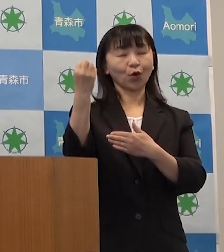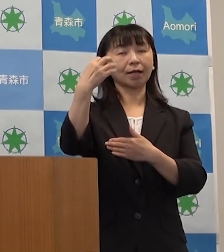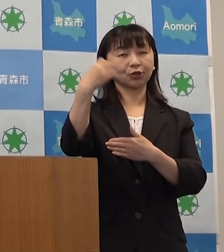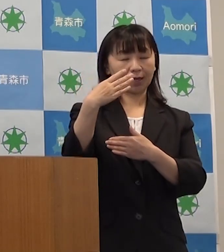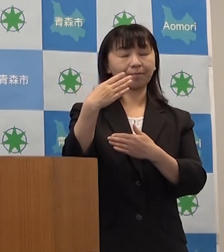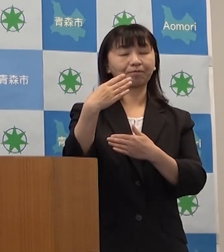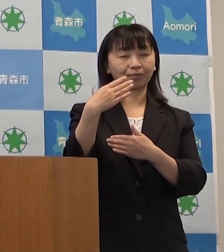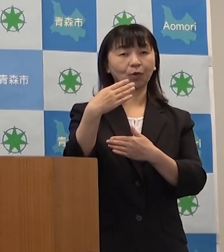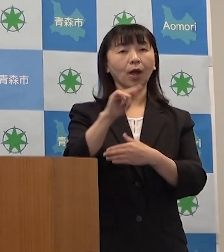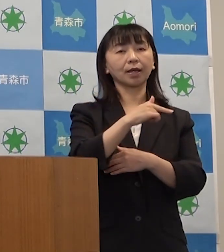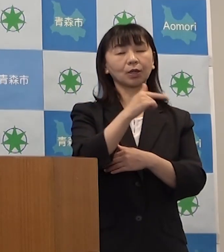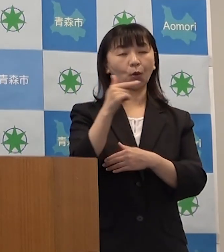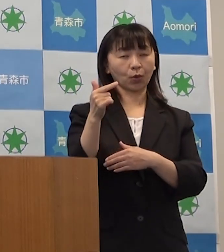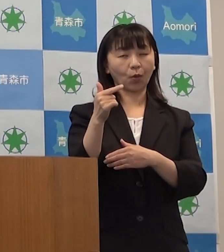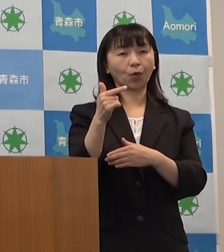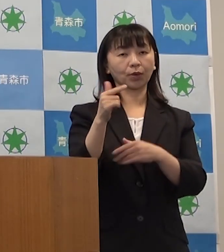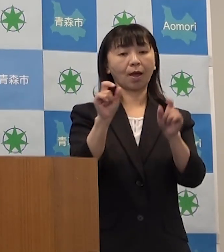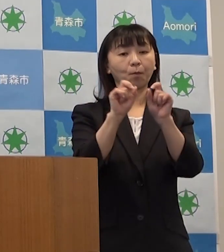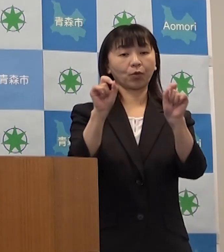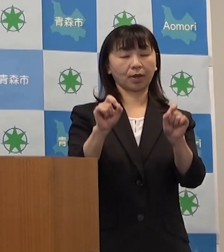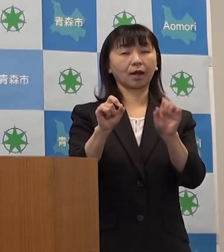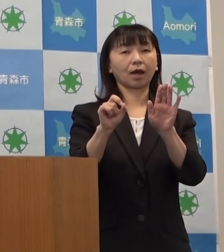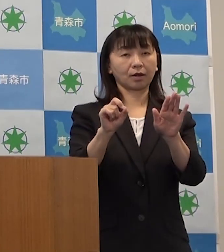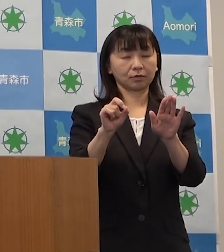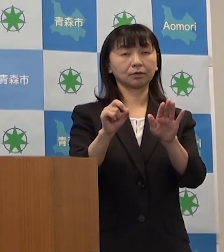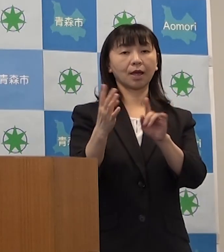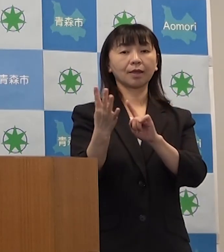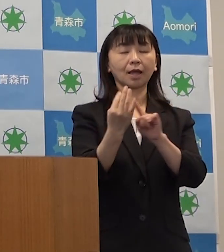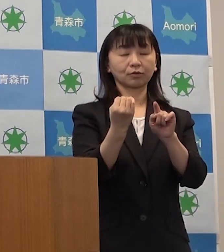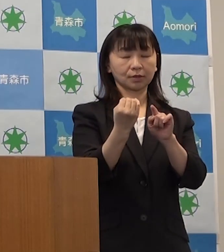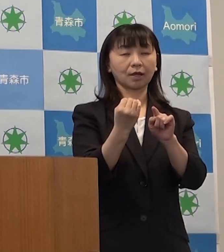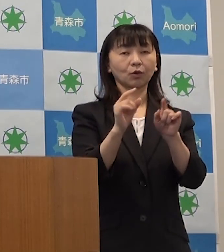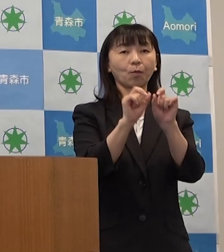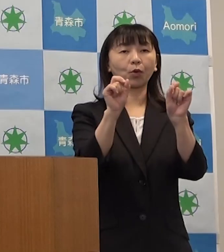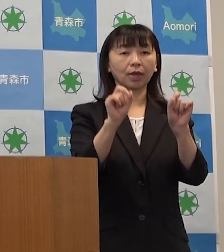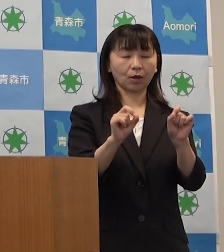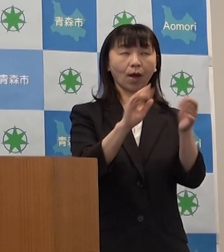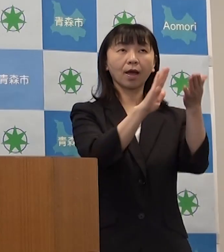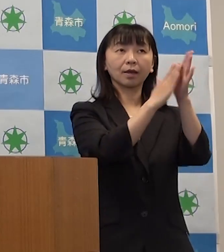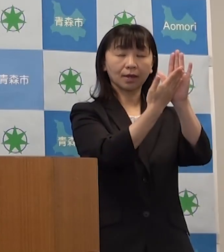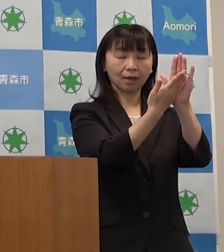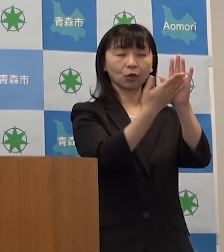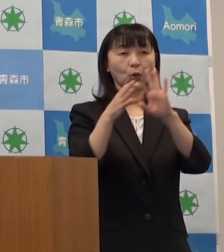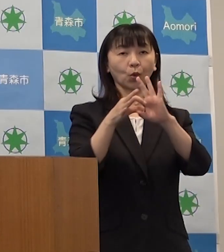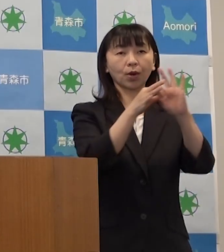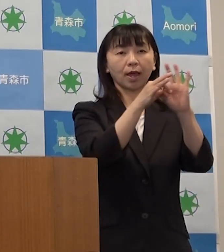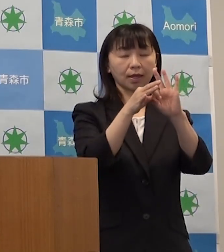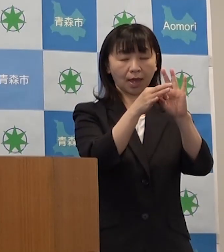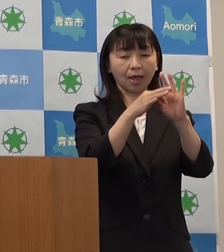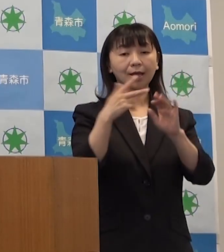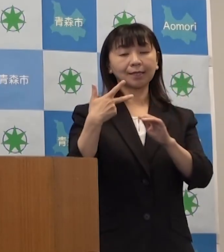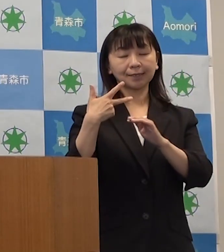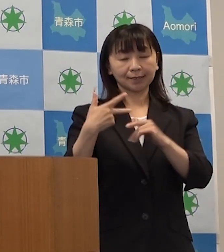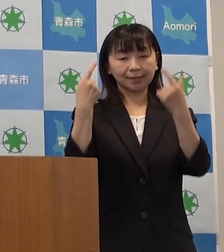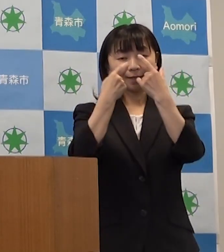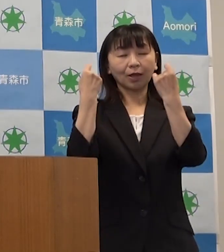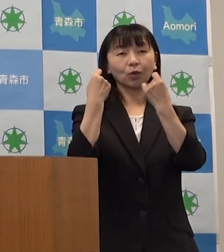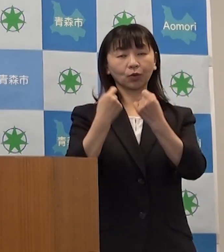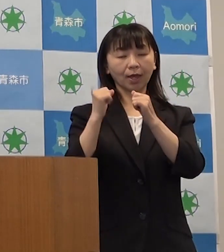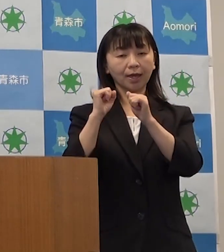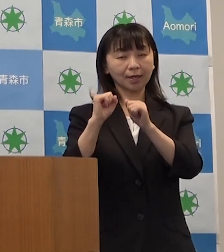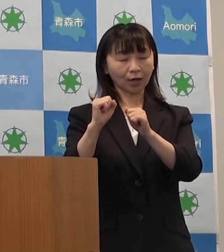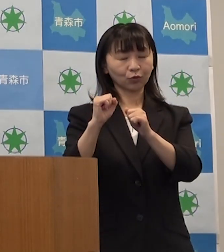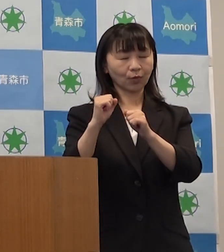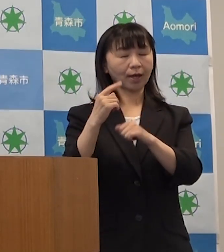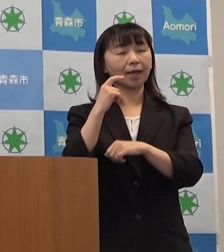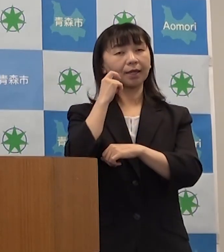から飛行記念館の問題とかいろいろあって、多くの問題はその県との連携で市単独でできるものではない